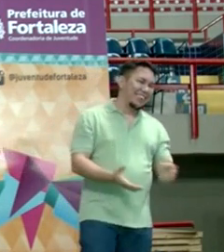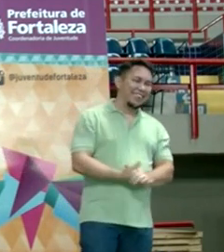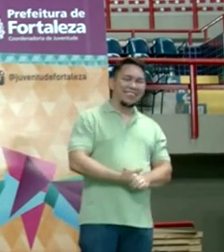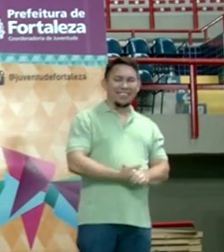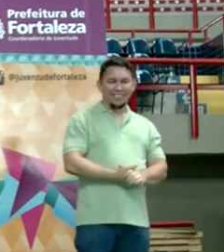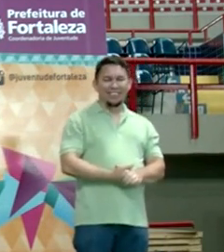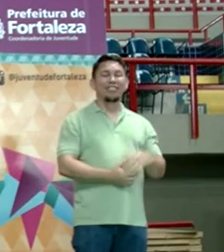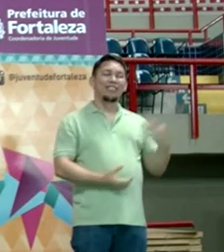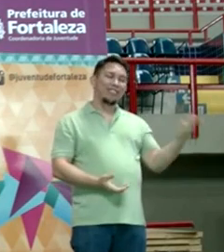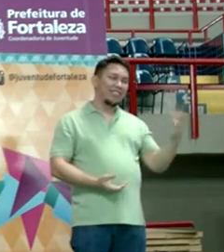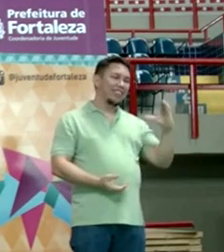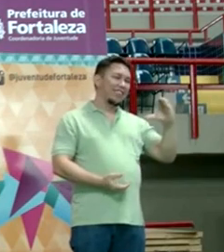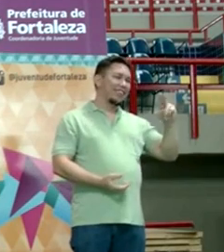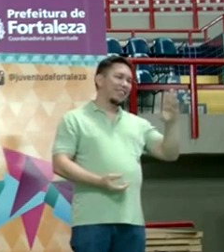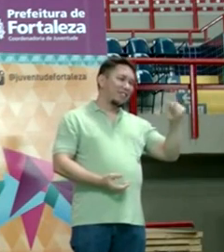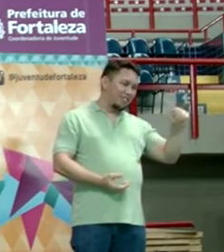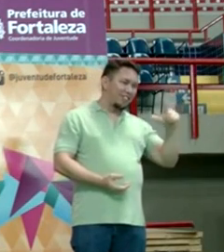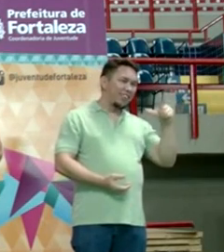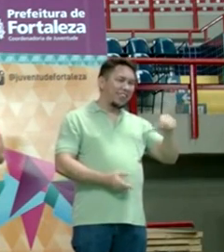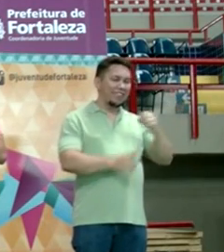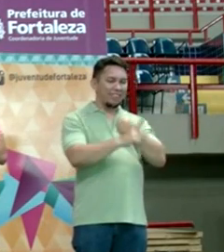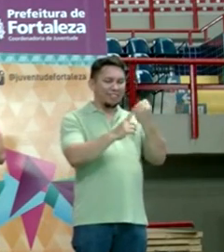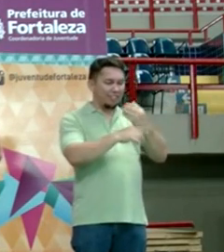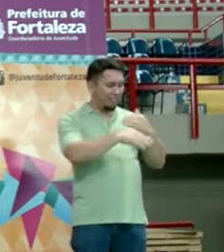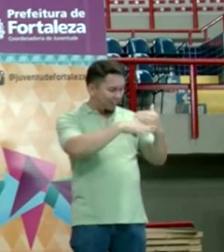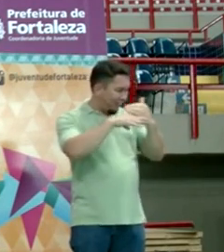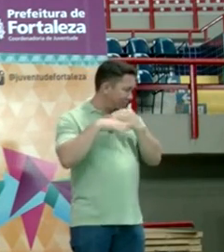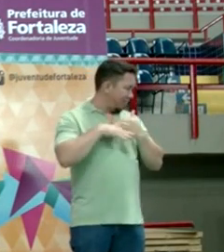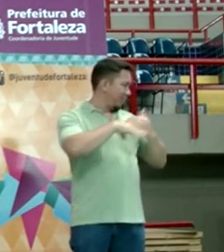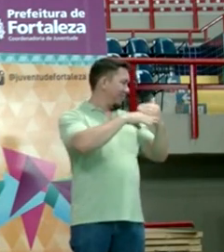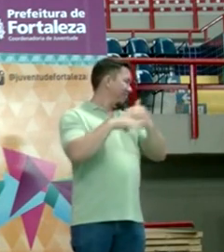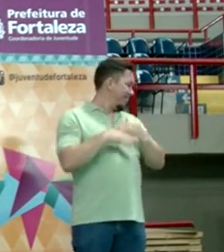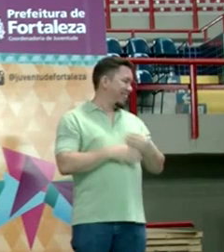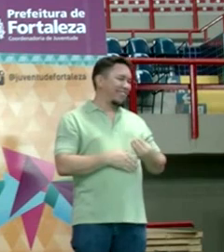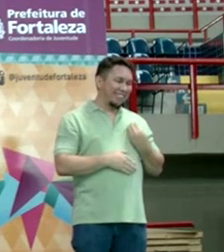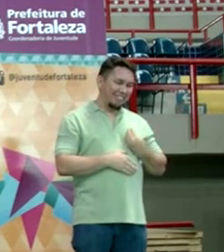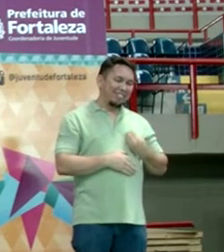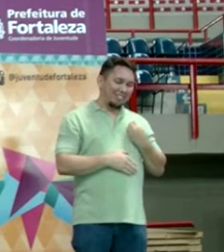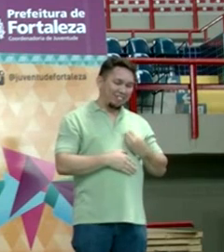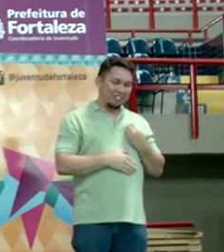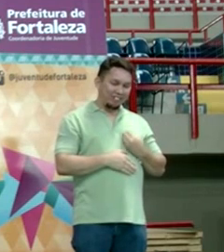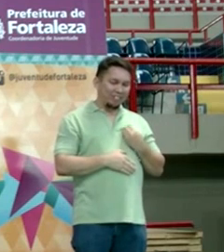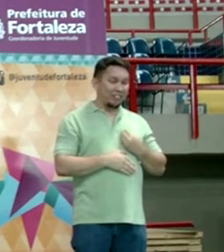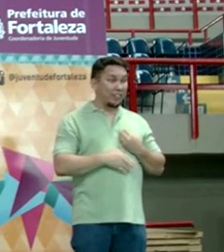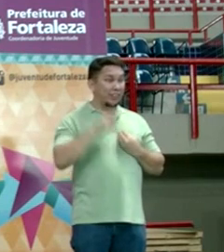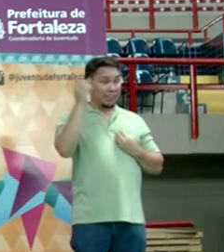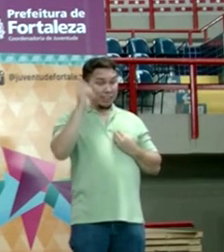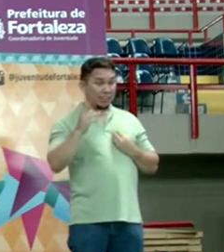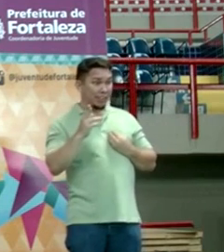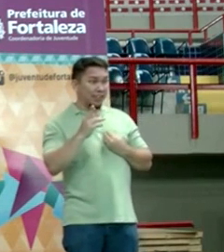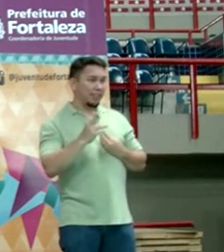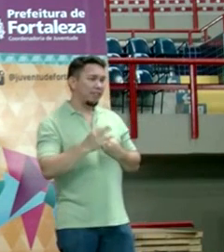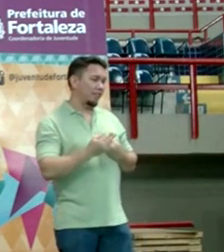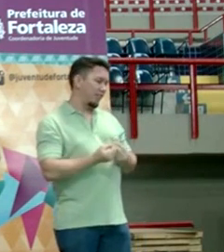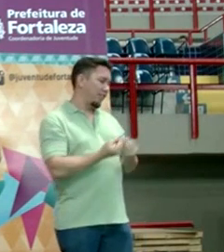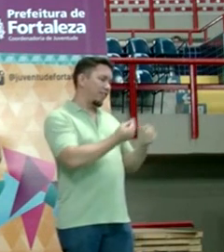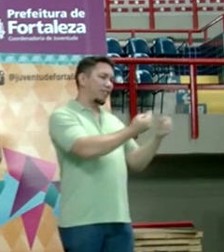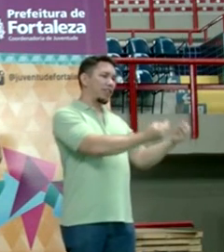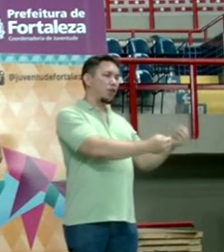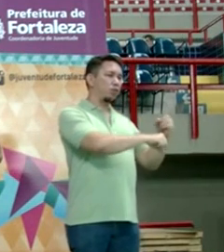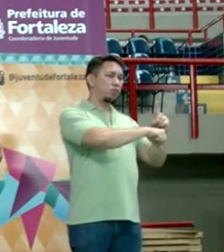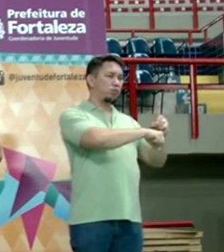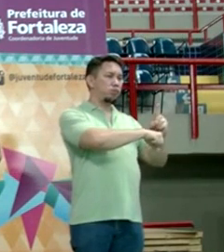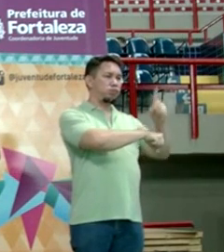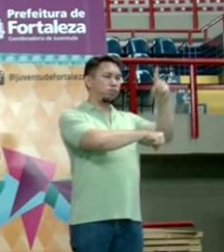Cuba virou socialista. E aí a União Soviética deu mísseis nucleares para